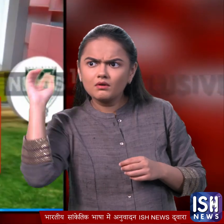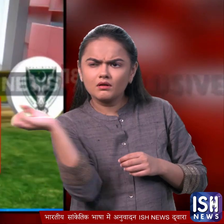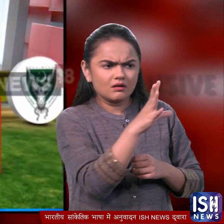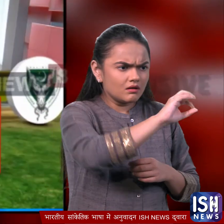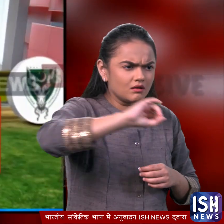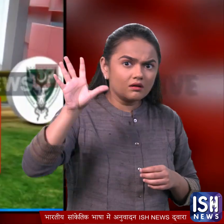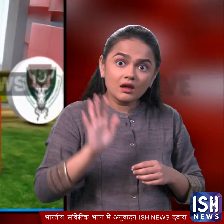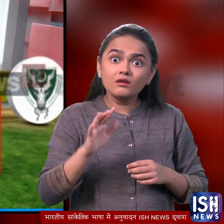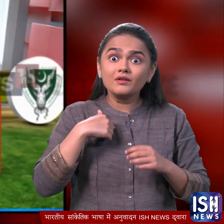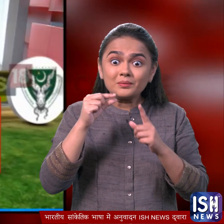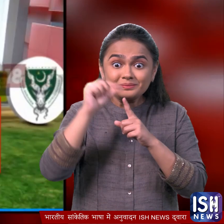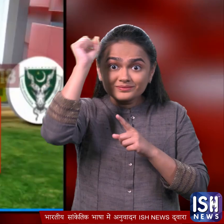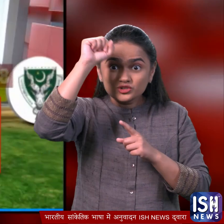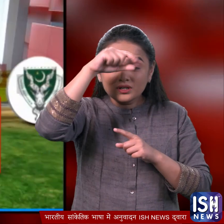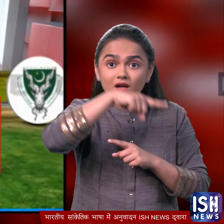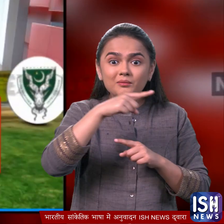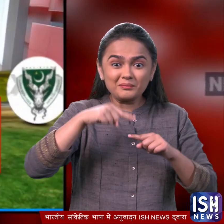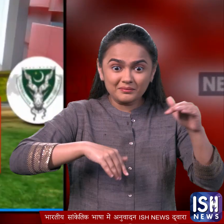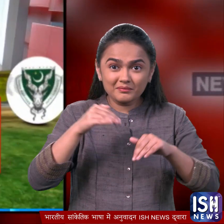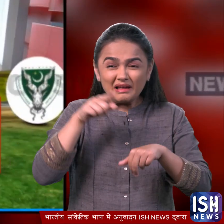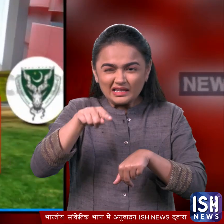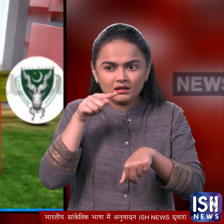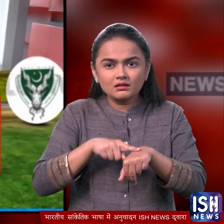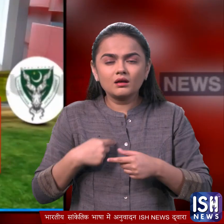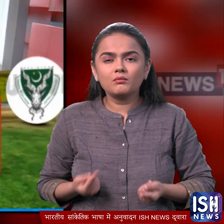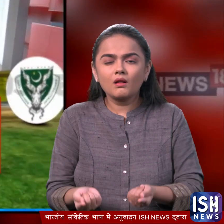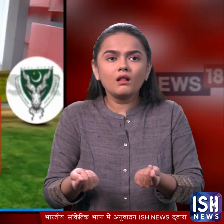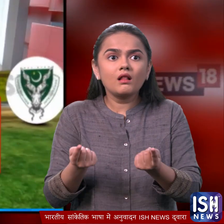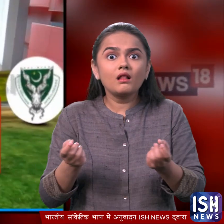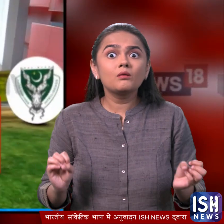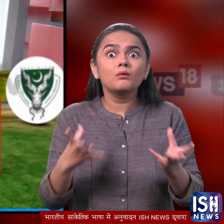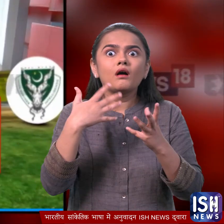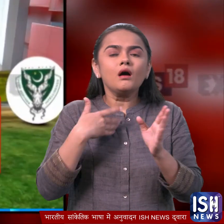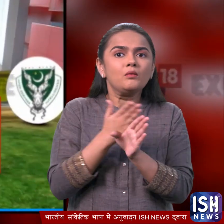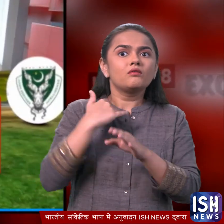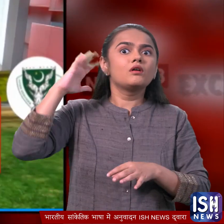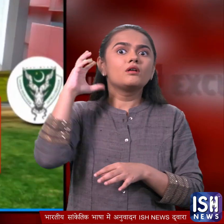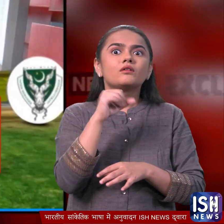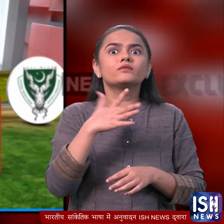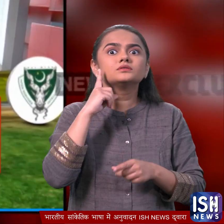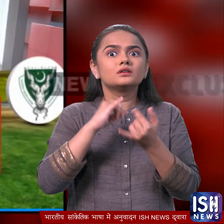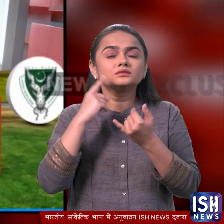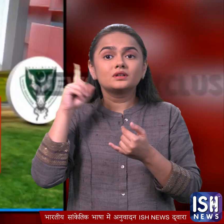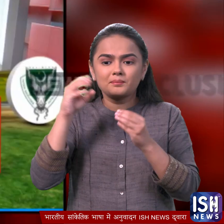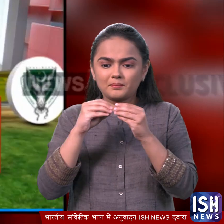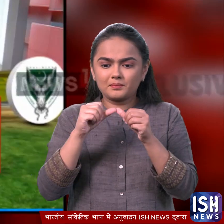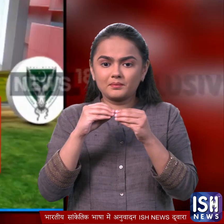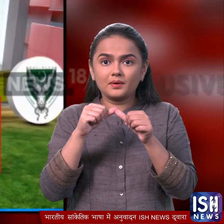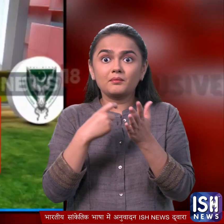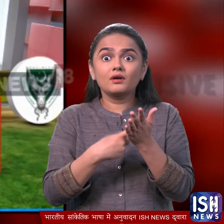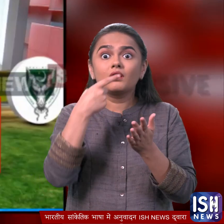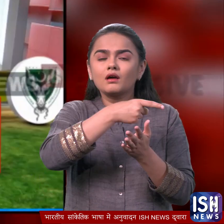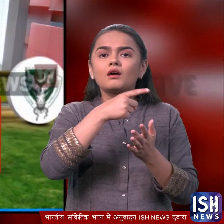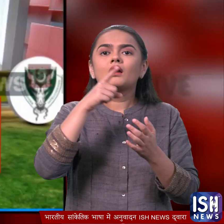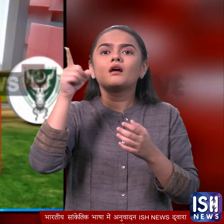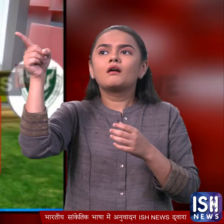हाथ लगे, जिनसे पंजाब चुनाव के दौरान हिंसा भड़काने की इस साजिश का पता चला और इस काम के लिए आईएसआई आतंकी संगठन बब्बर